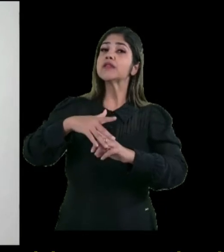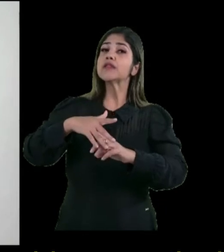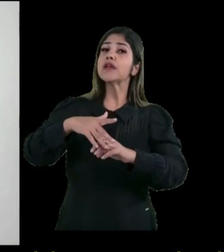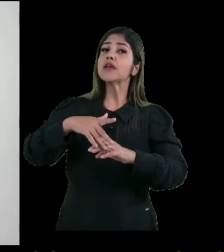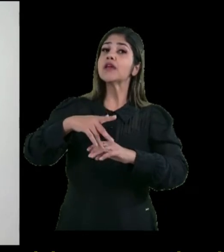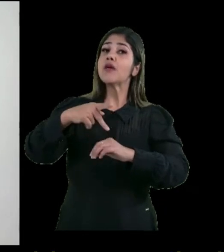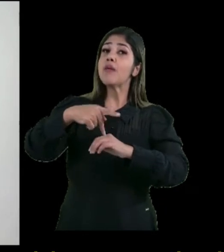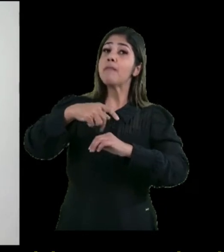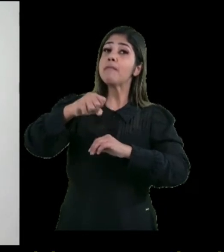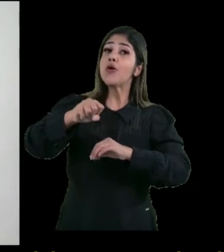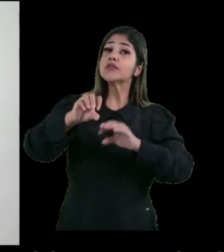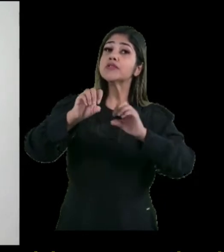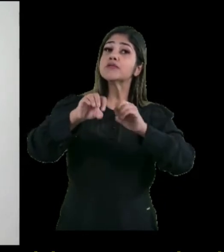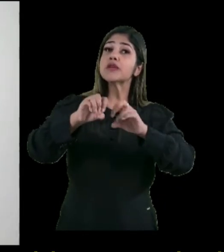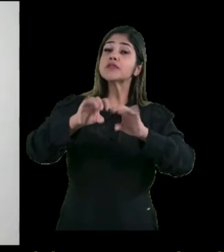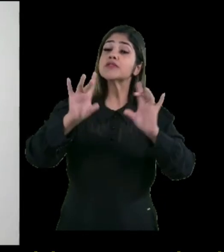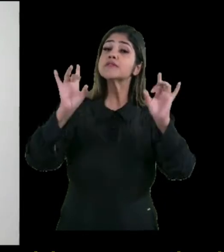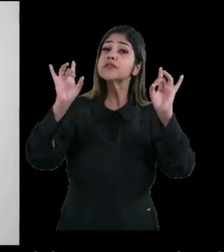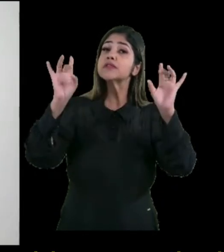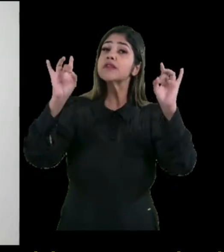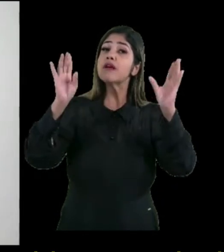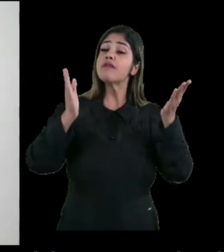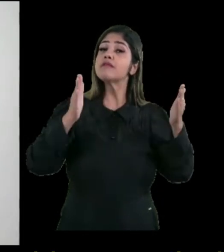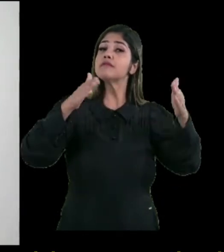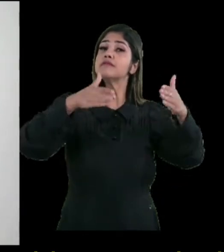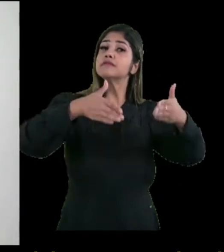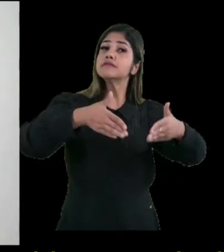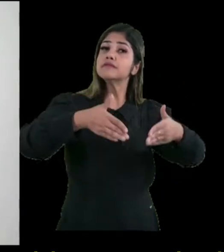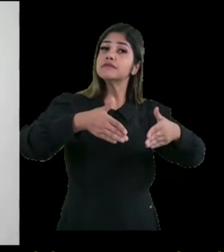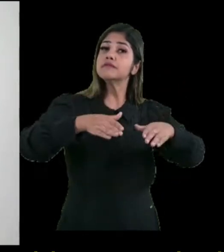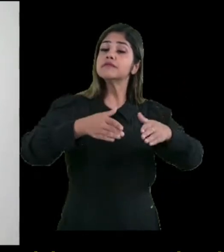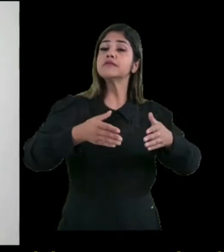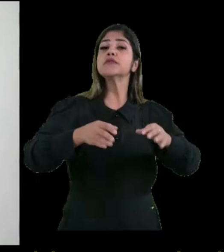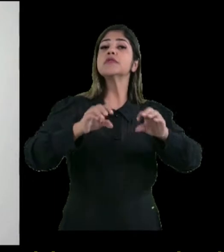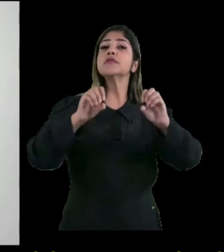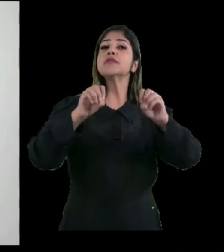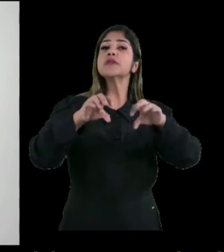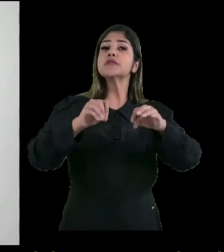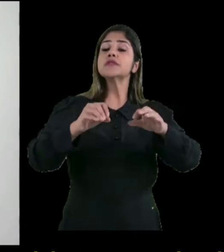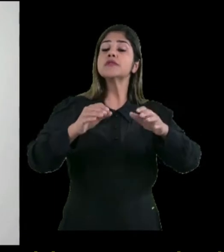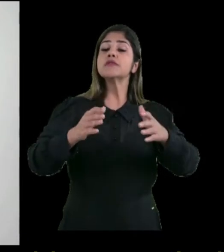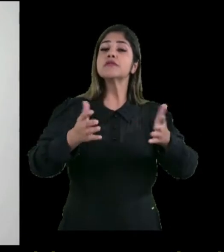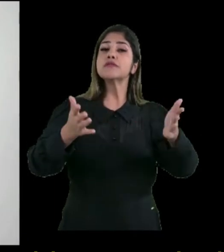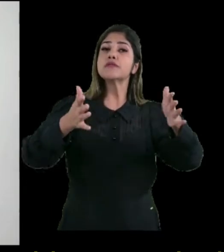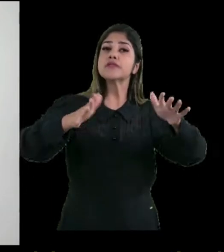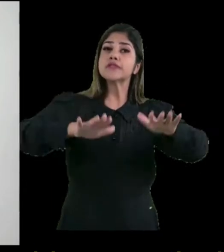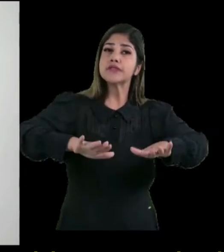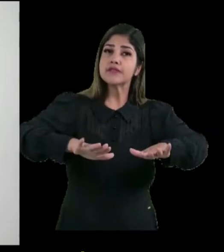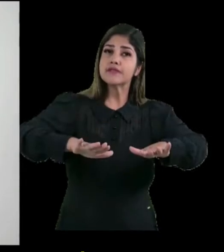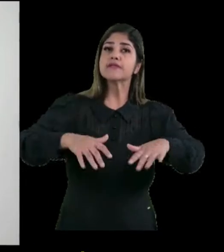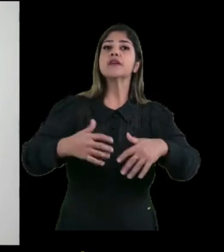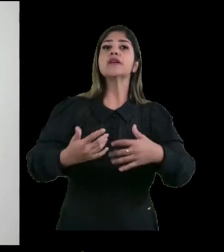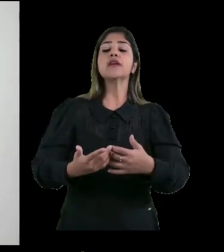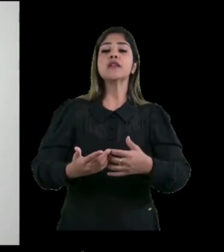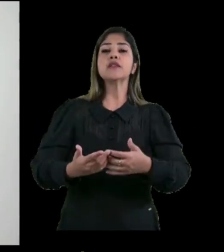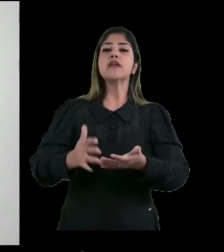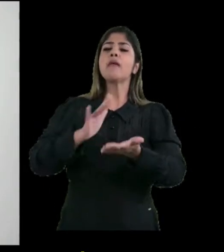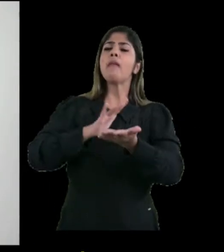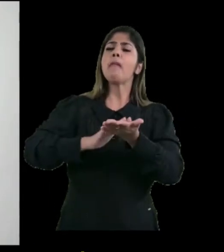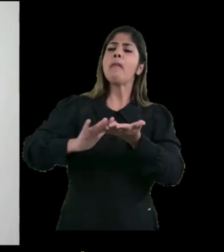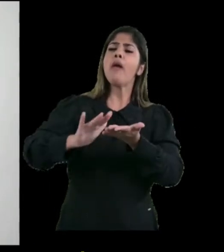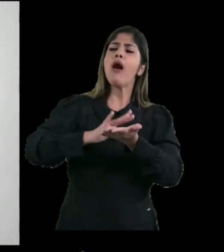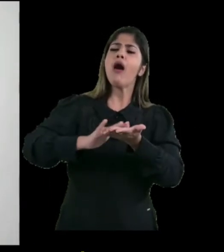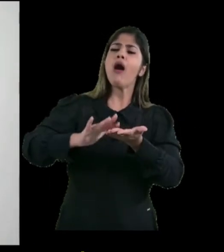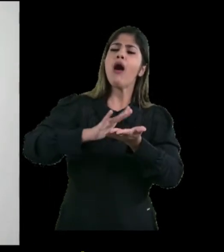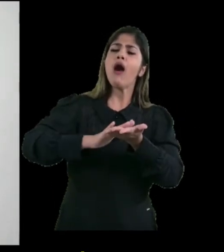Especialista em Educação Especial na perspectiva da Educação Inclusiva pela Escola Superior da Amazônia. Brailista